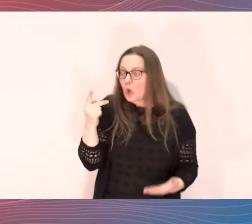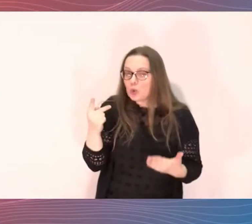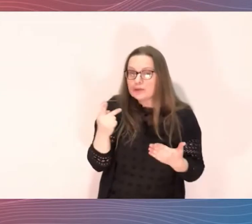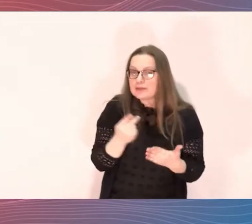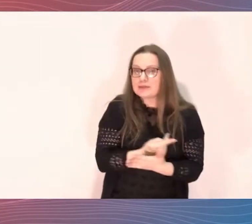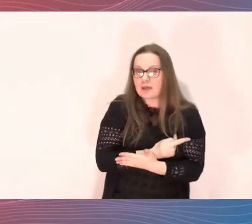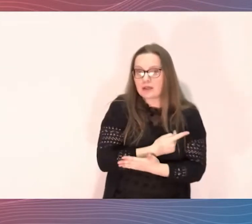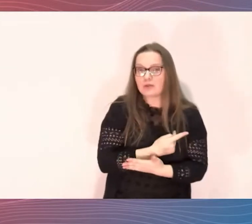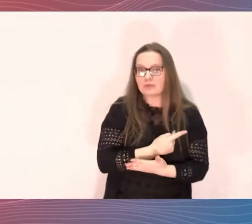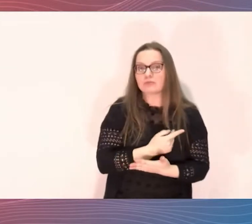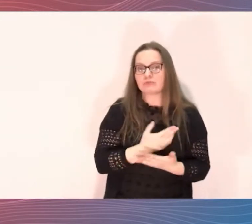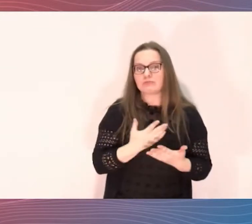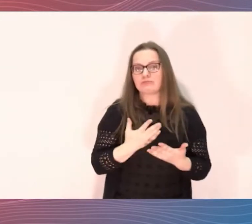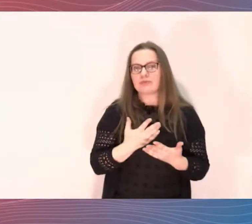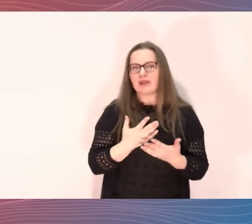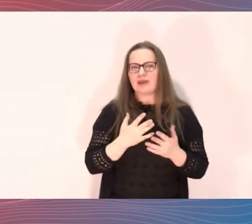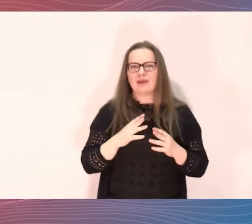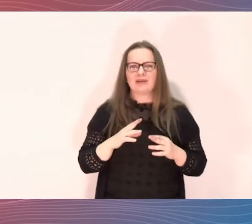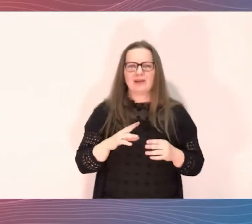Nem tudo que você não vê,